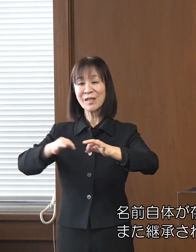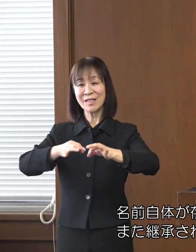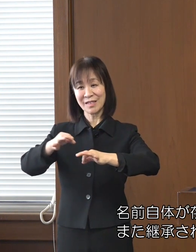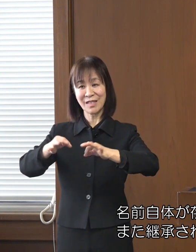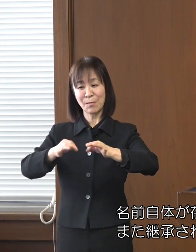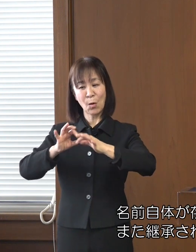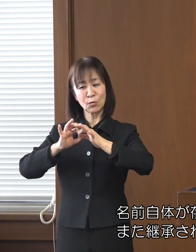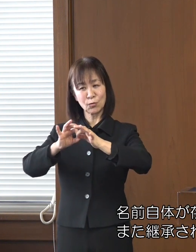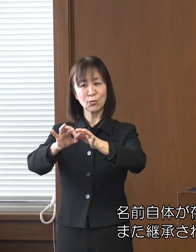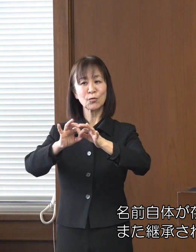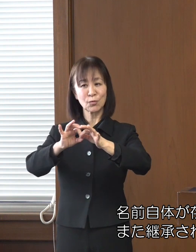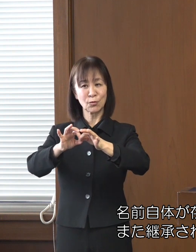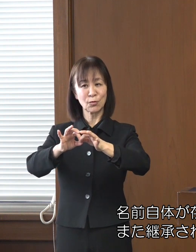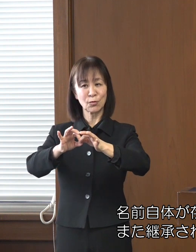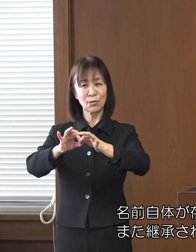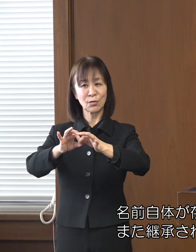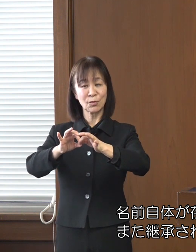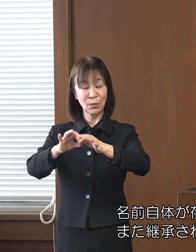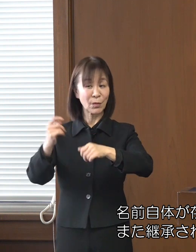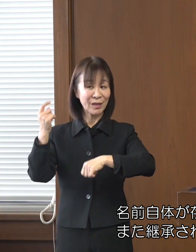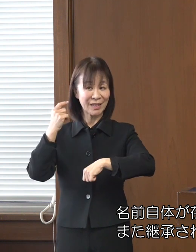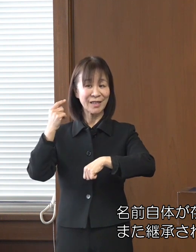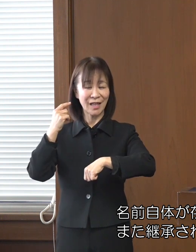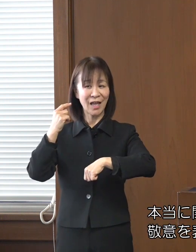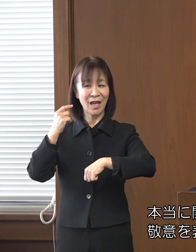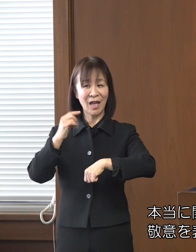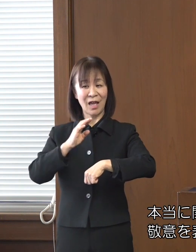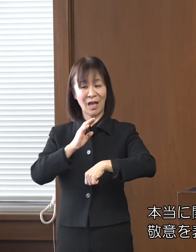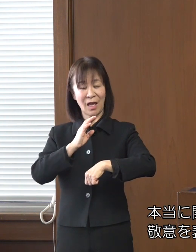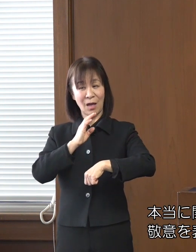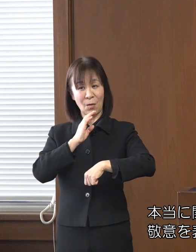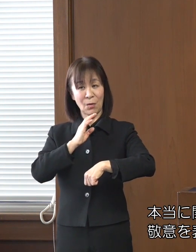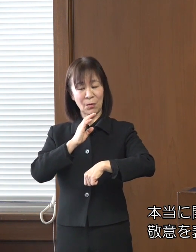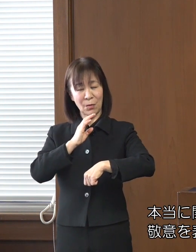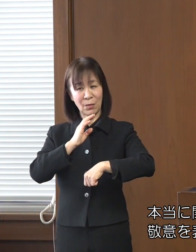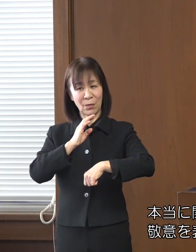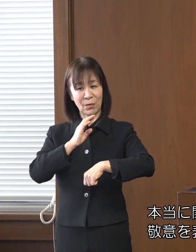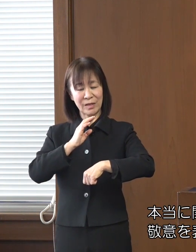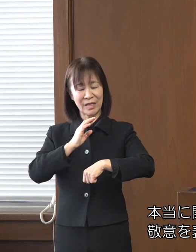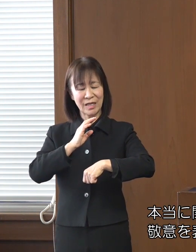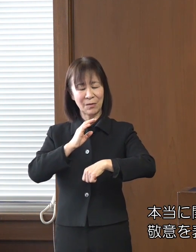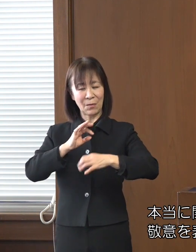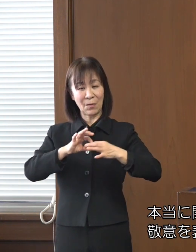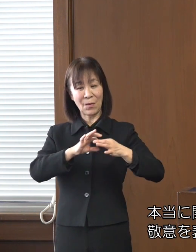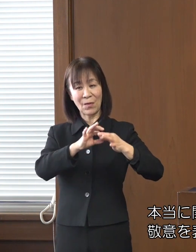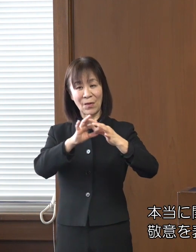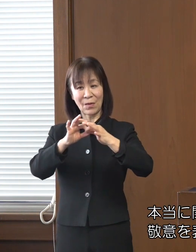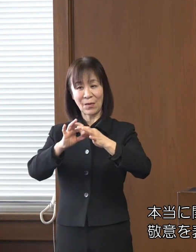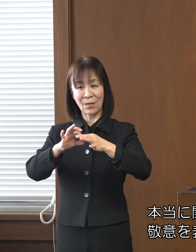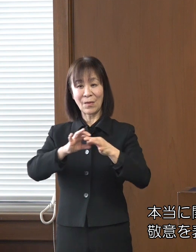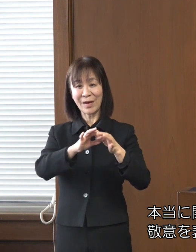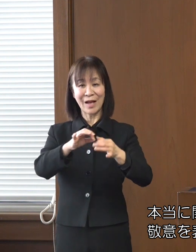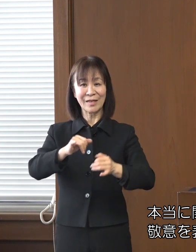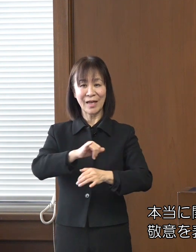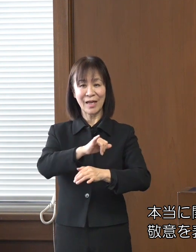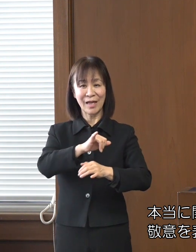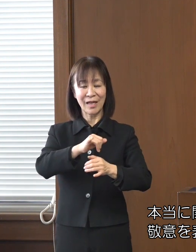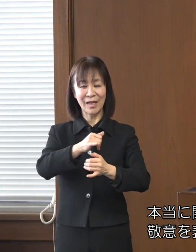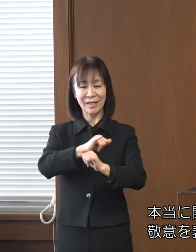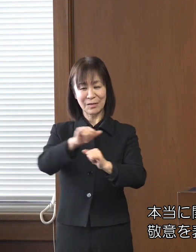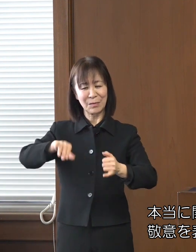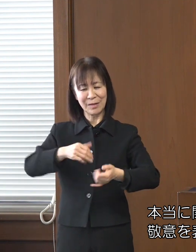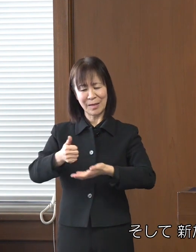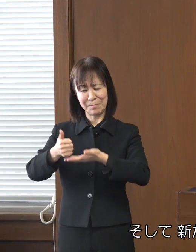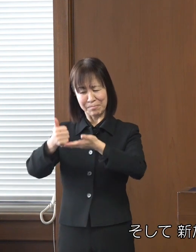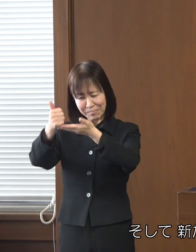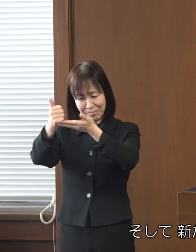だ継承されるということなので、まあ、本当に、まあ、関係者の皆さん方にも敬意を表したいと思います